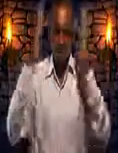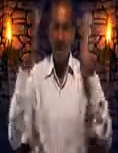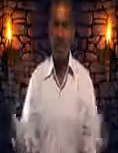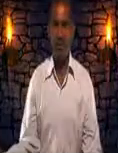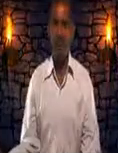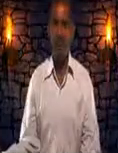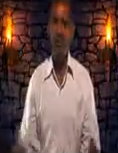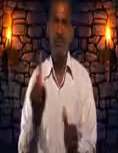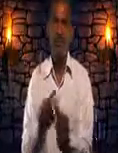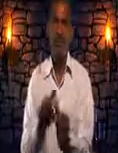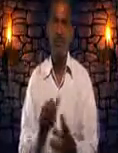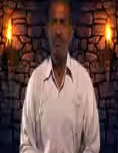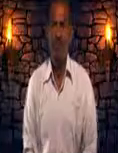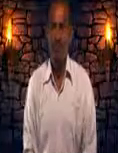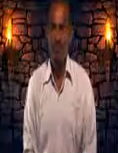என்றான்.